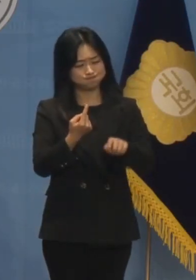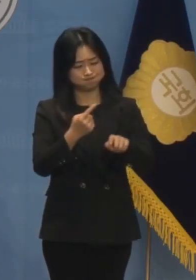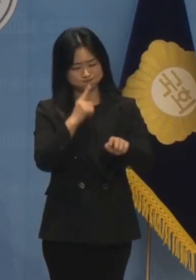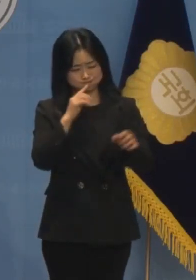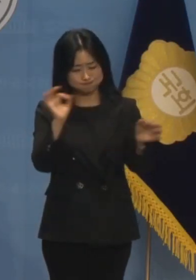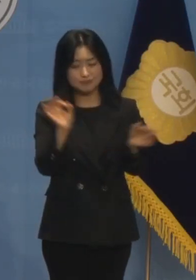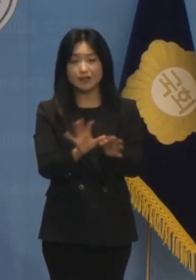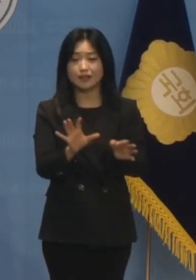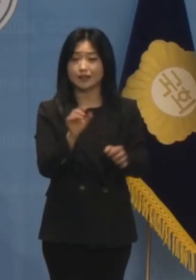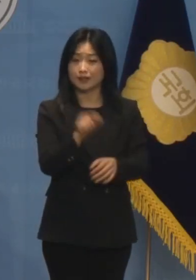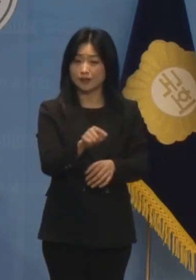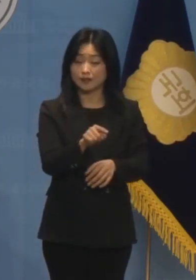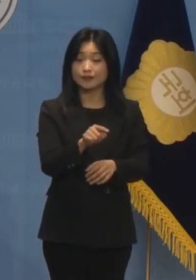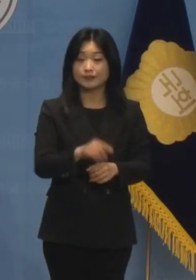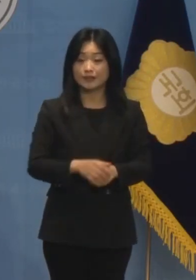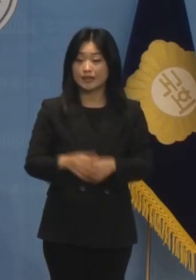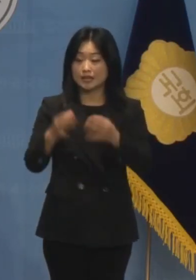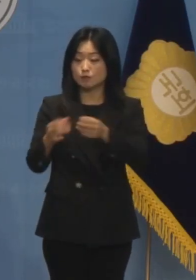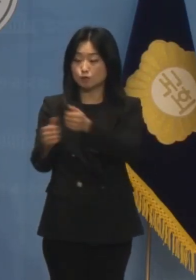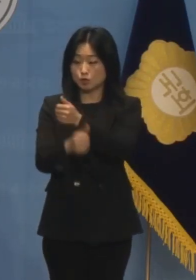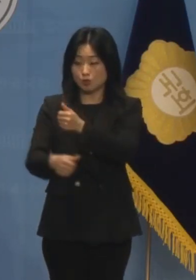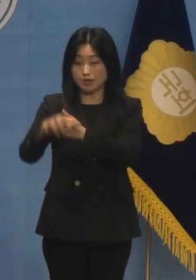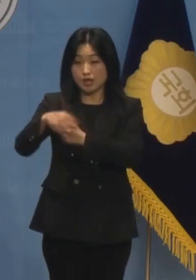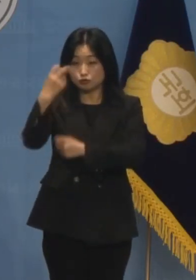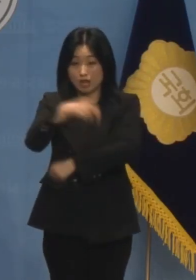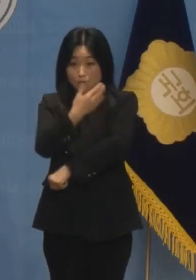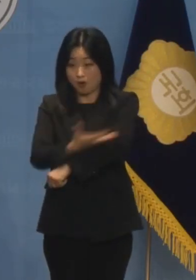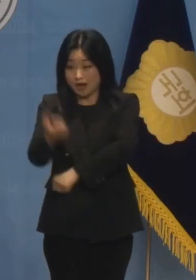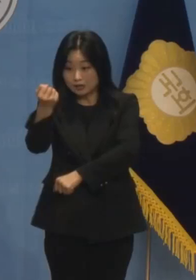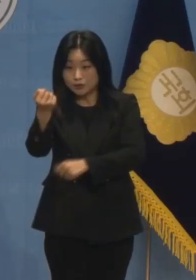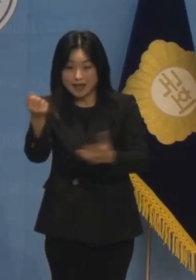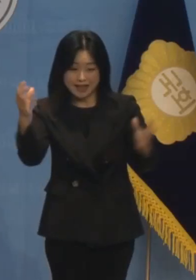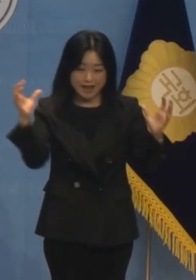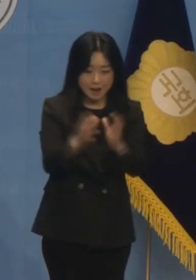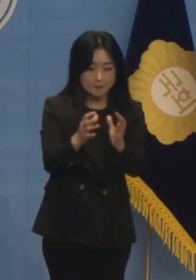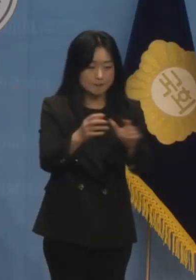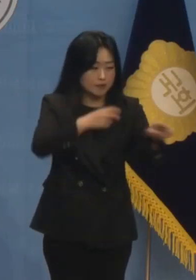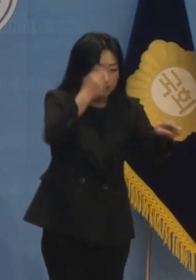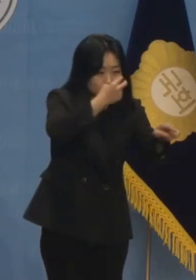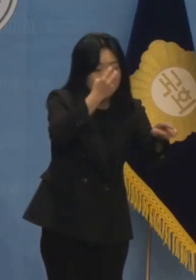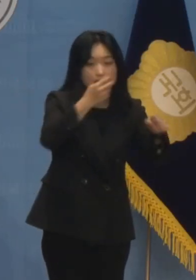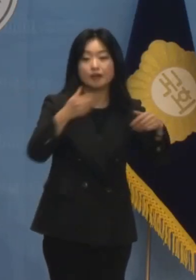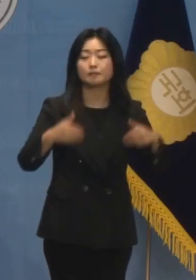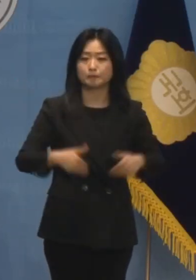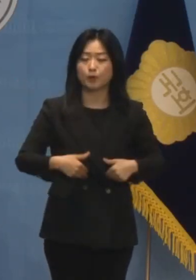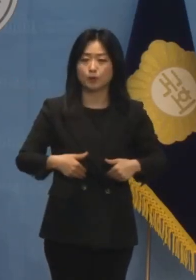어불성설입니다. 금융위원회가 함께 강제 조사를 실시해야 됩니다.